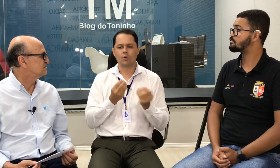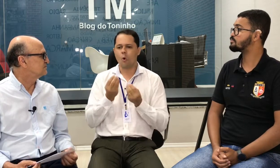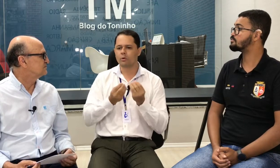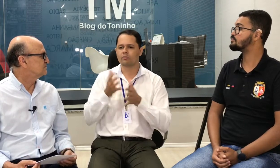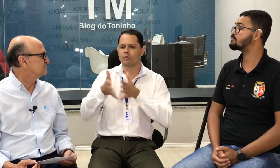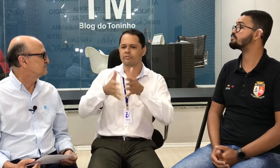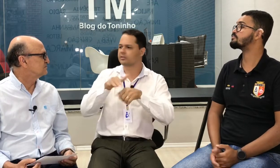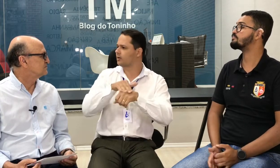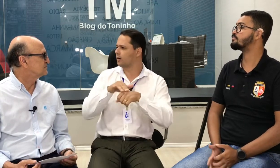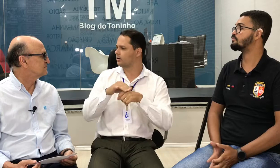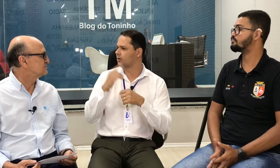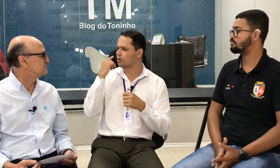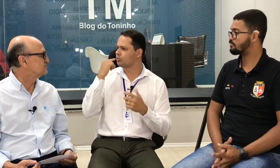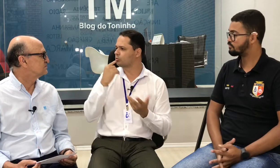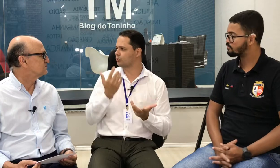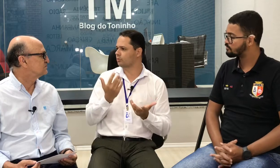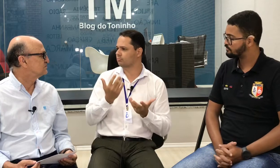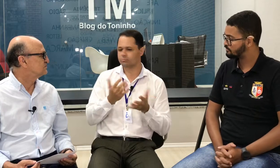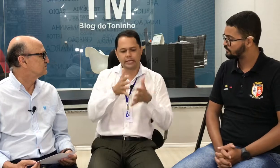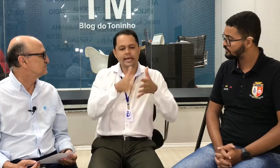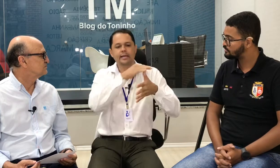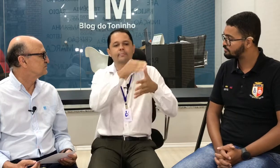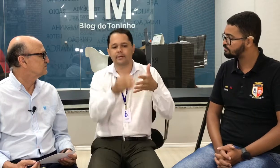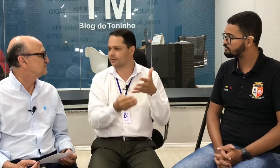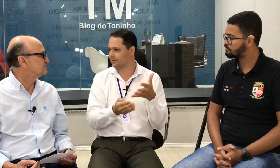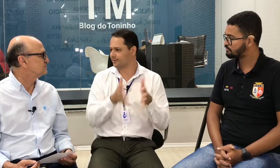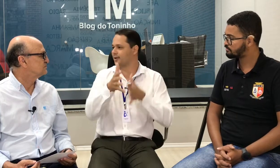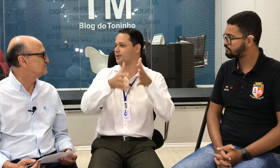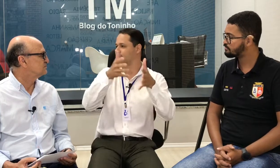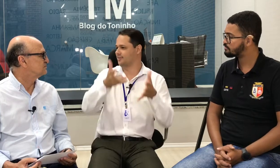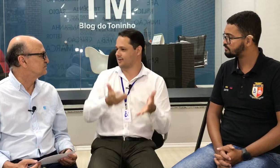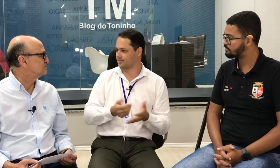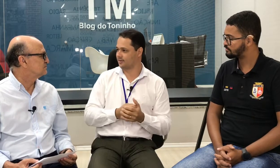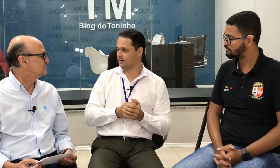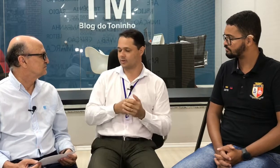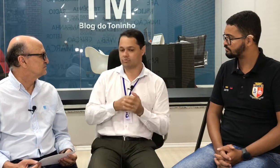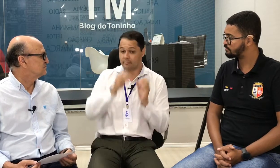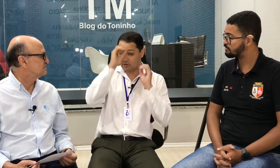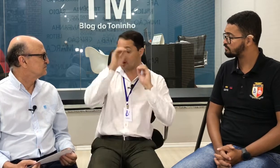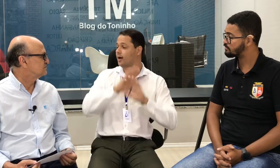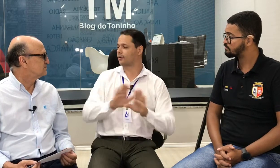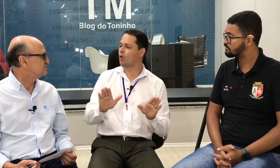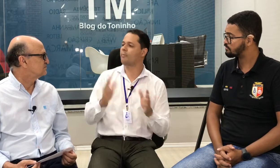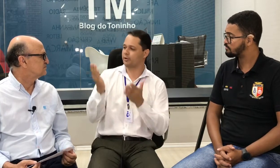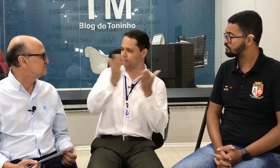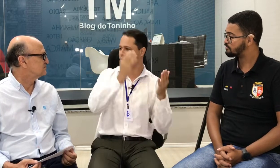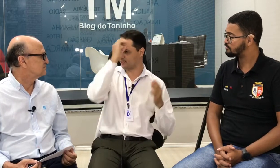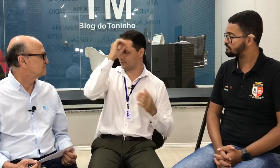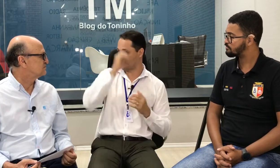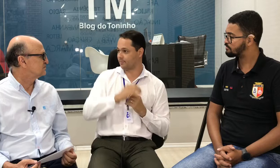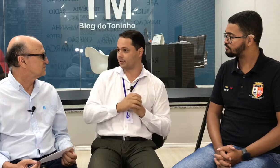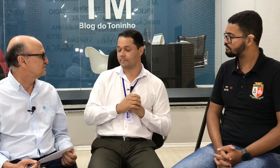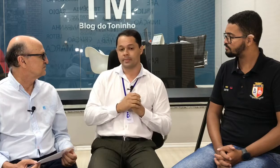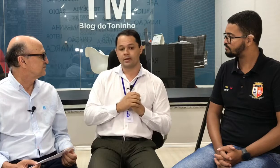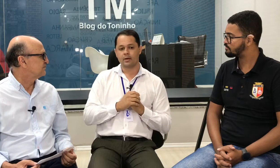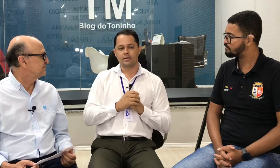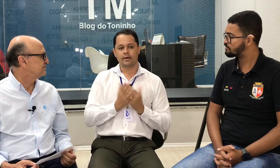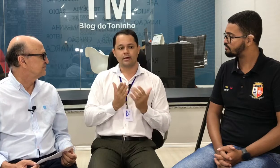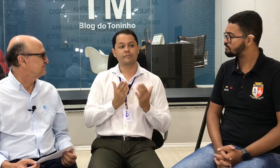que eu vou conversar com um surdo? O que é Libras? O que é língua de sinais? Eu não sabia de nada, como a maioria das pessoas não sabe. E aí eu fui